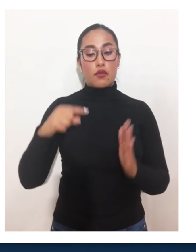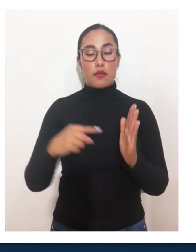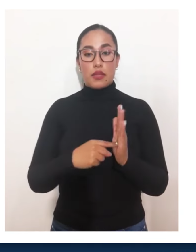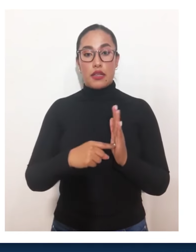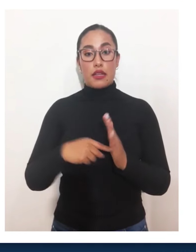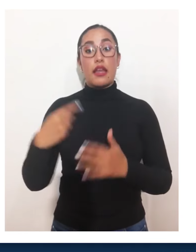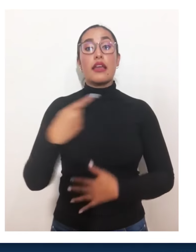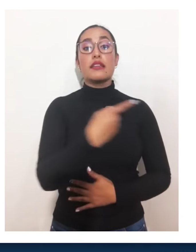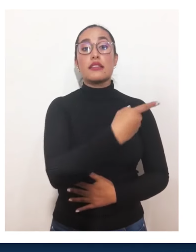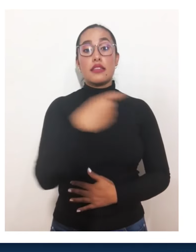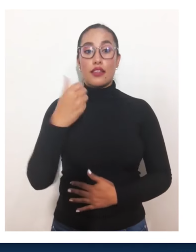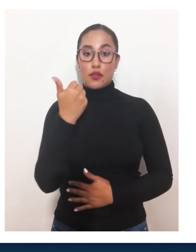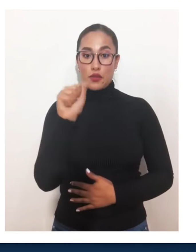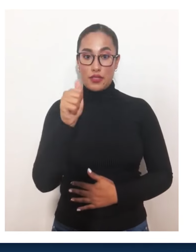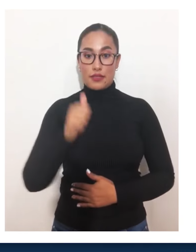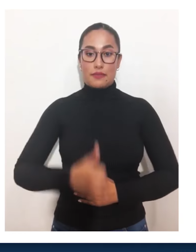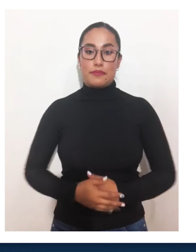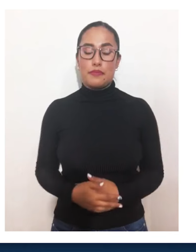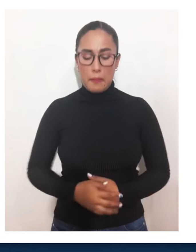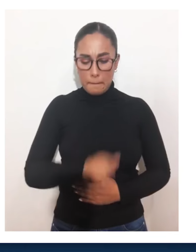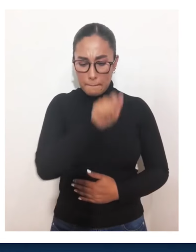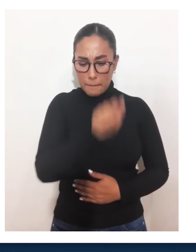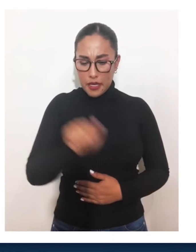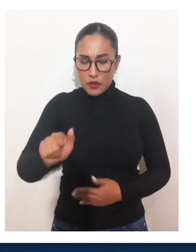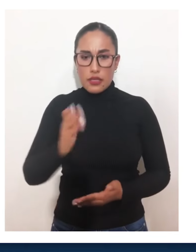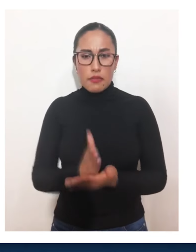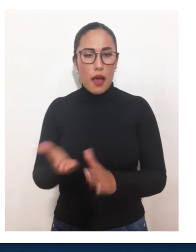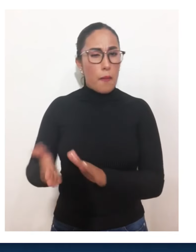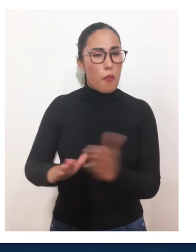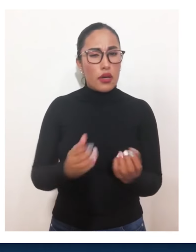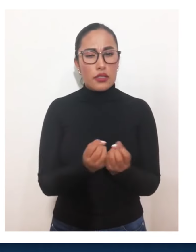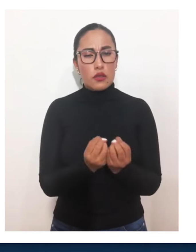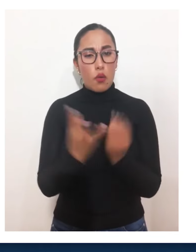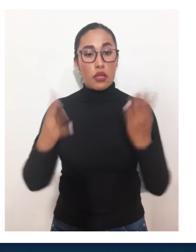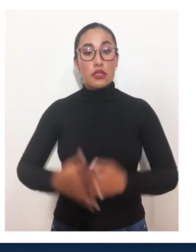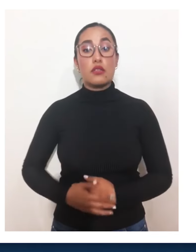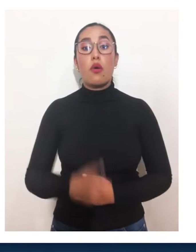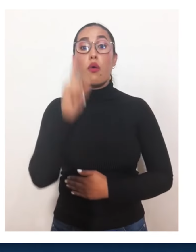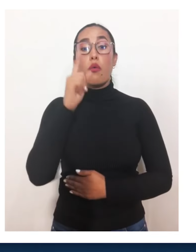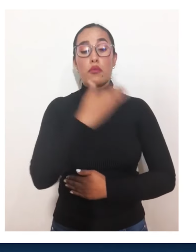68.619.110. Número de personas muertas,